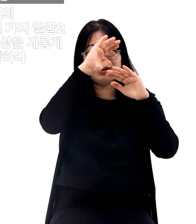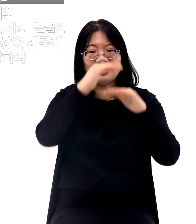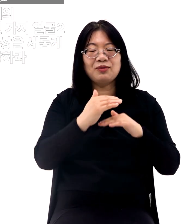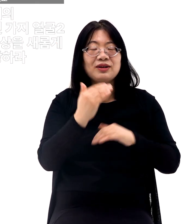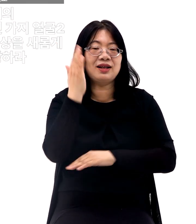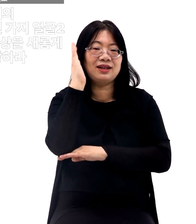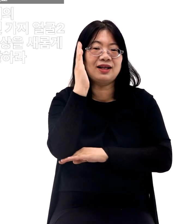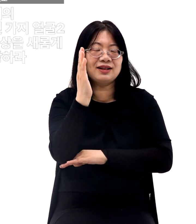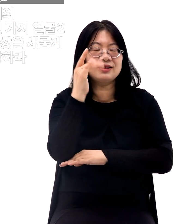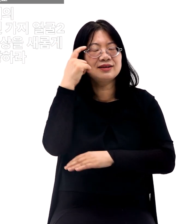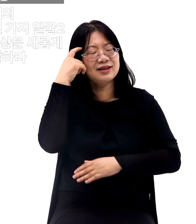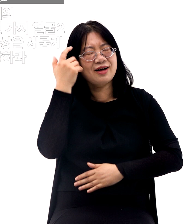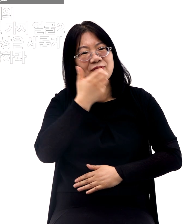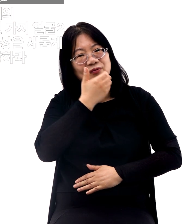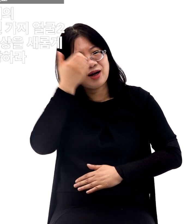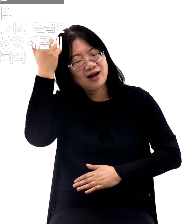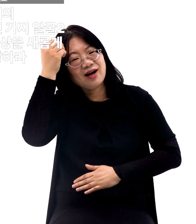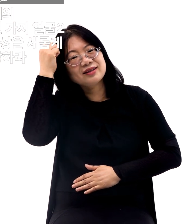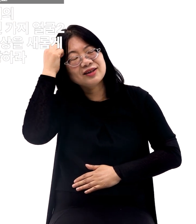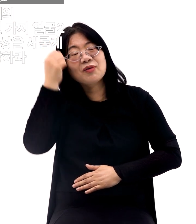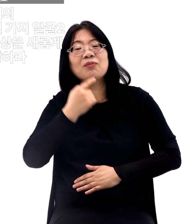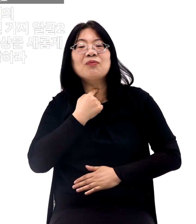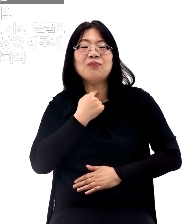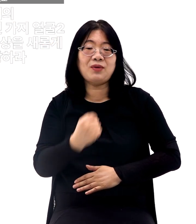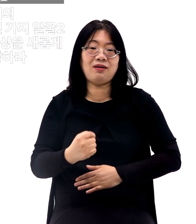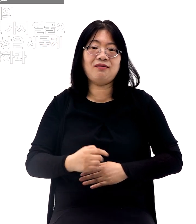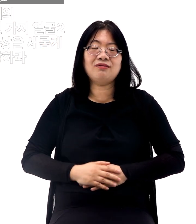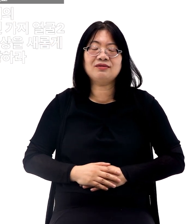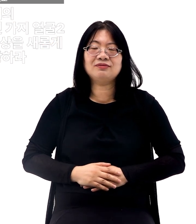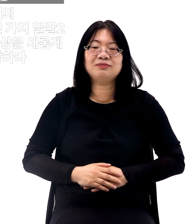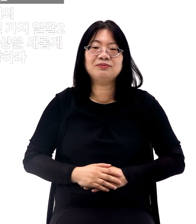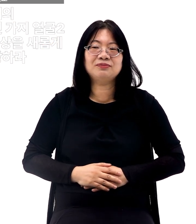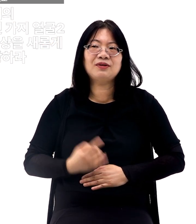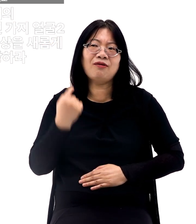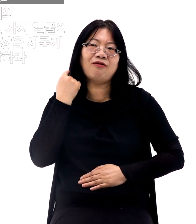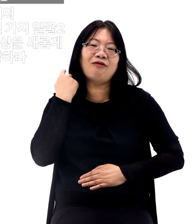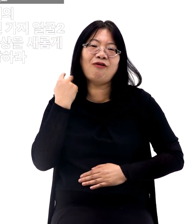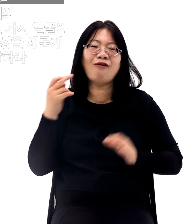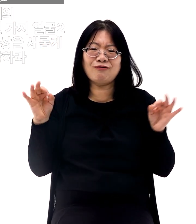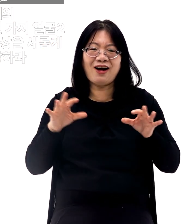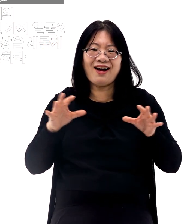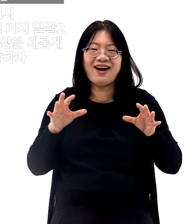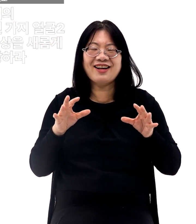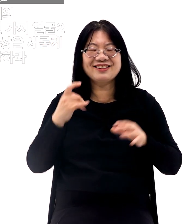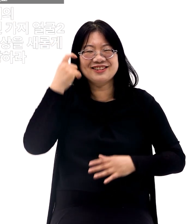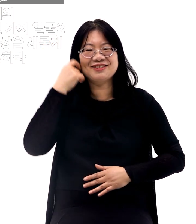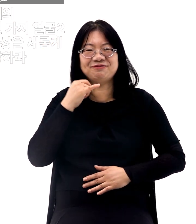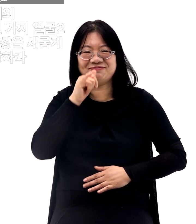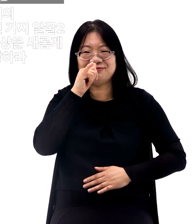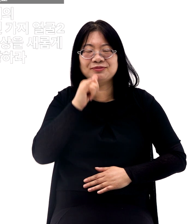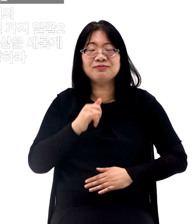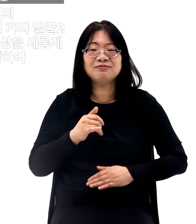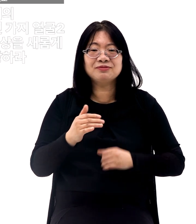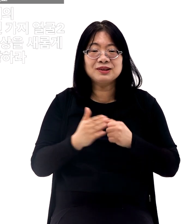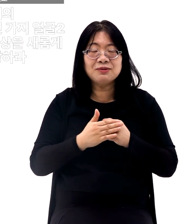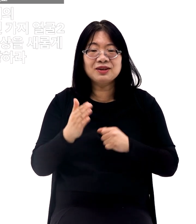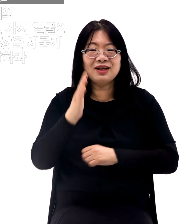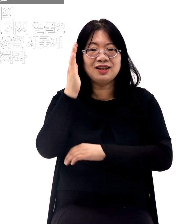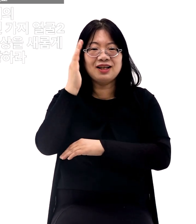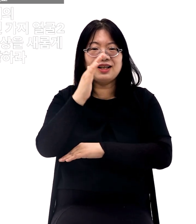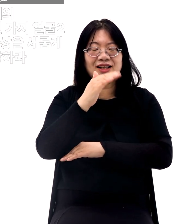상상하면서 잠들었던 기억이 엊그제일 같아요. 그러니까 여러분, 스토리의